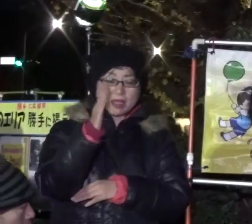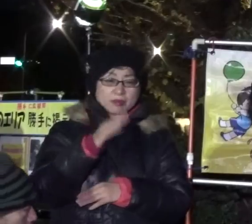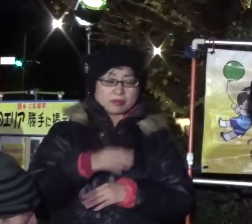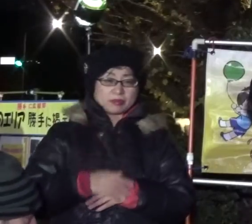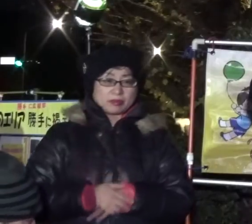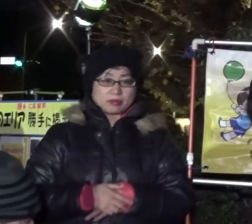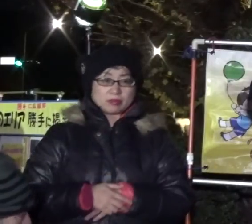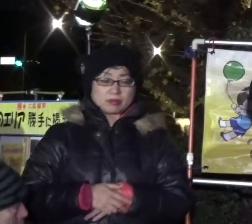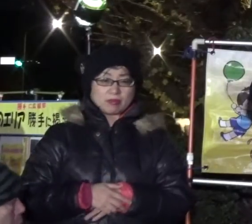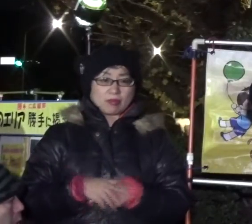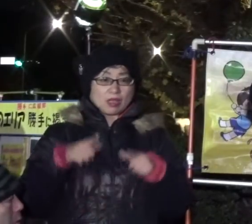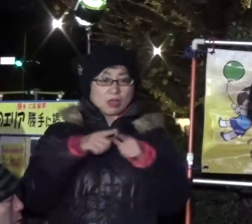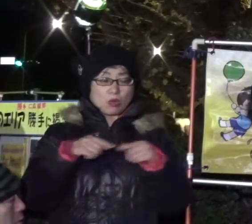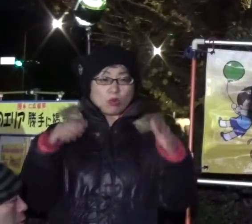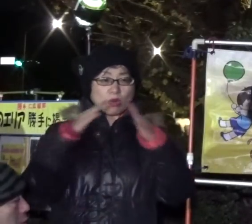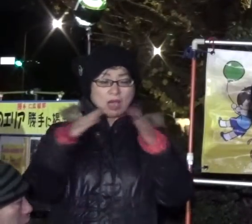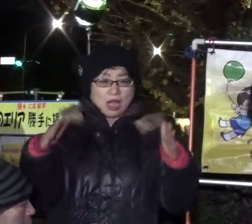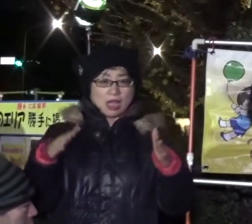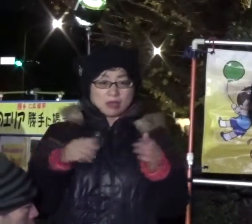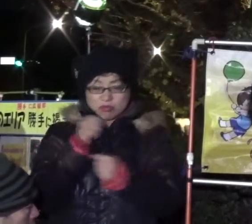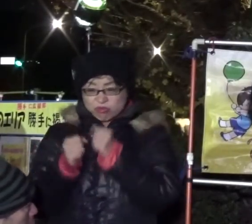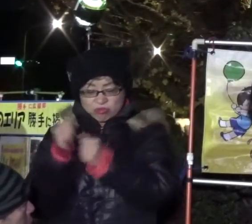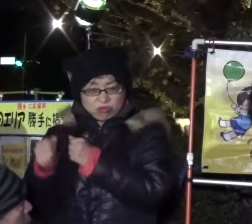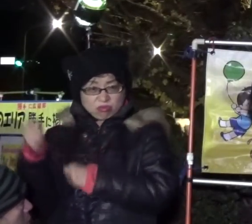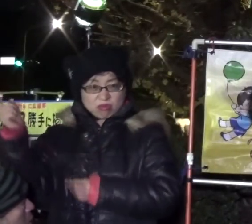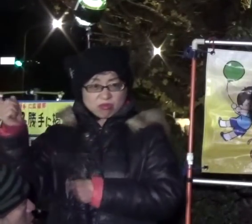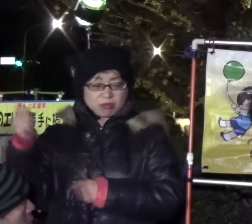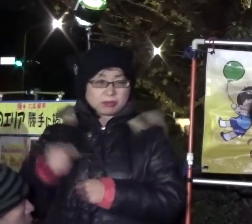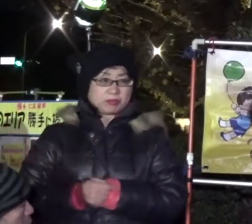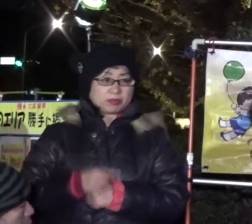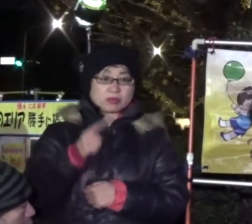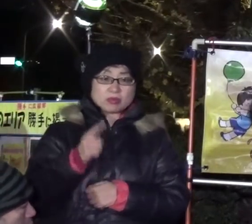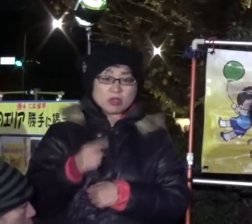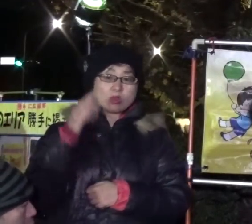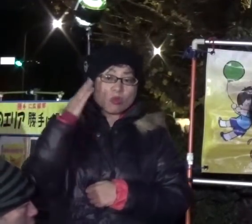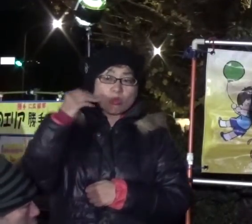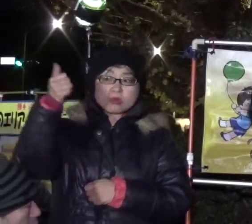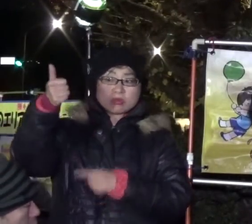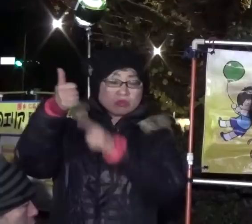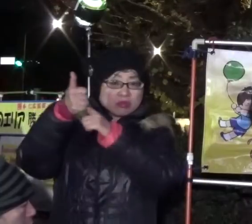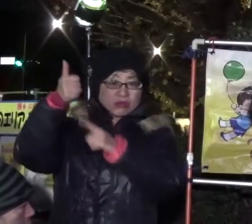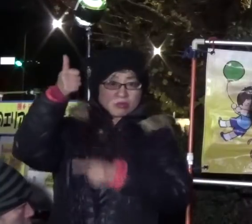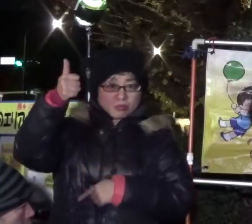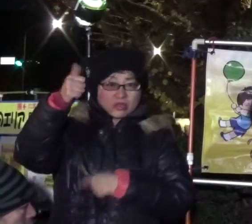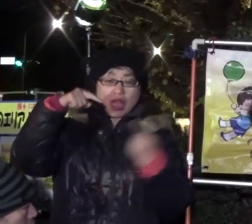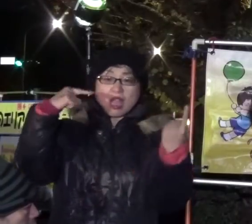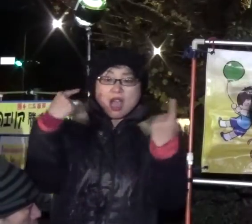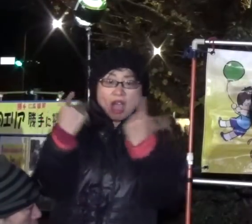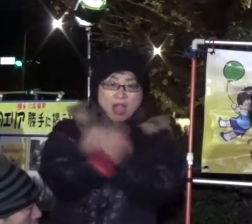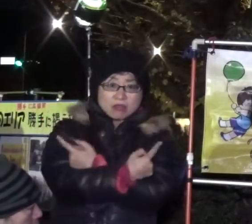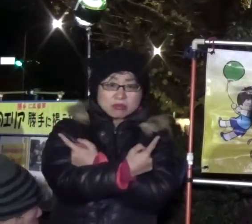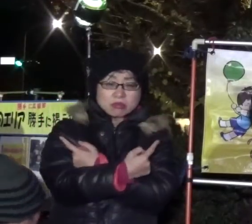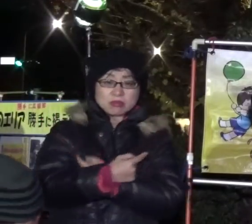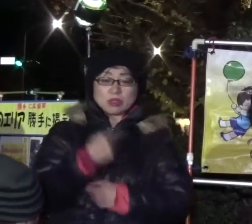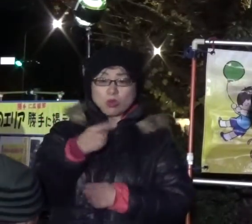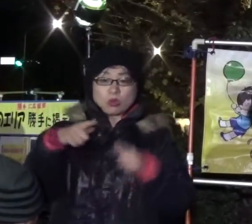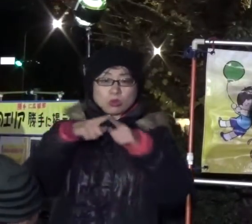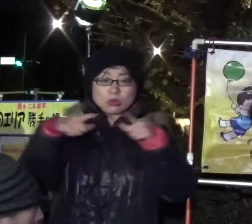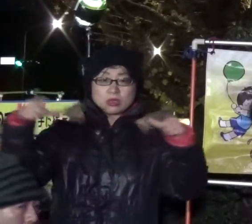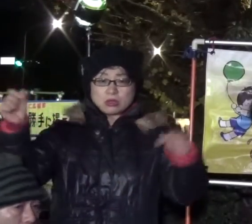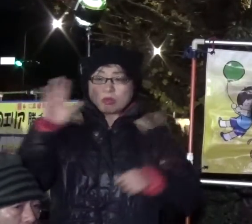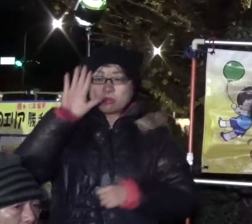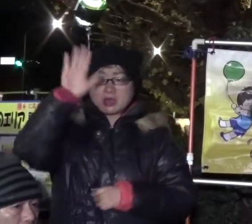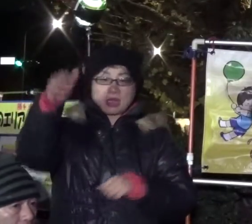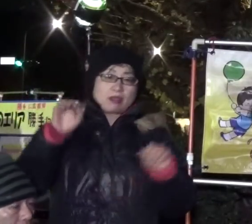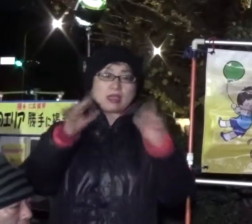さっきの国会では隠して逃げる、やっぱりこの総理大臣を変えなければこの国の未来は